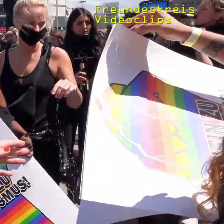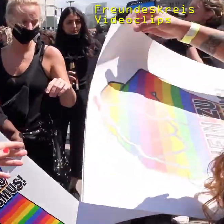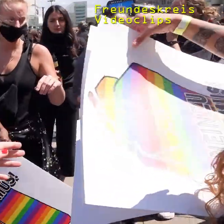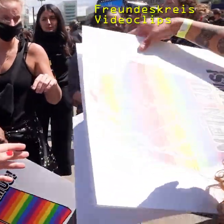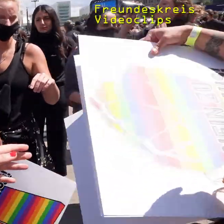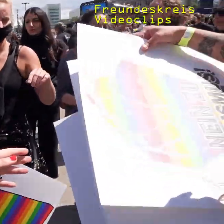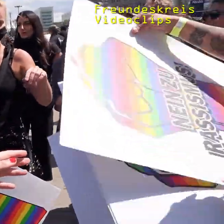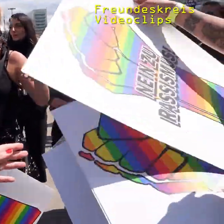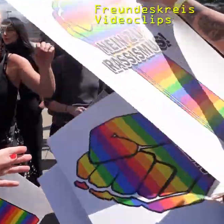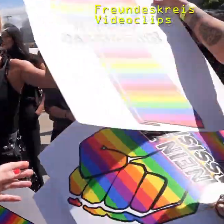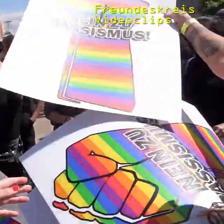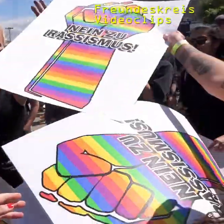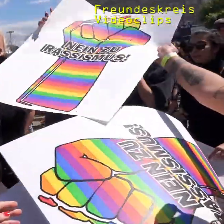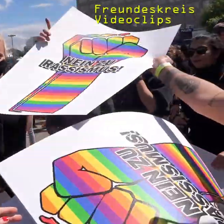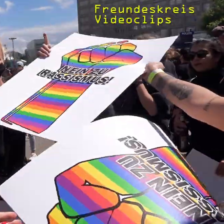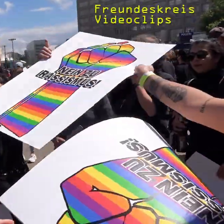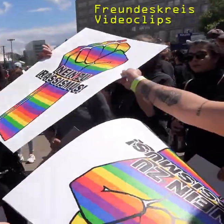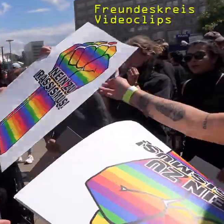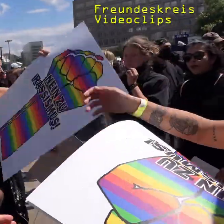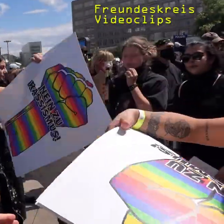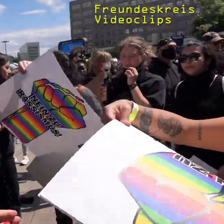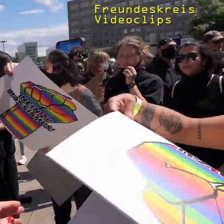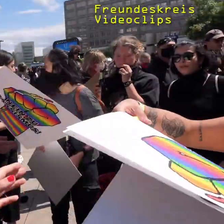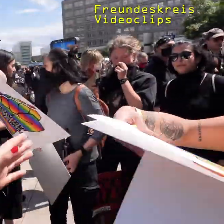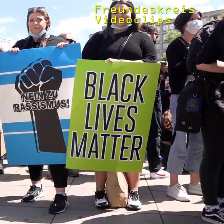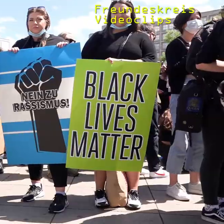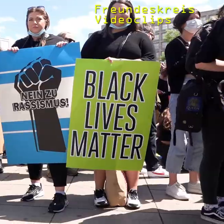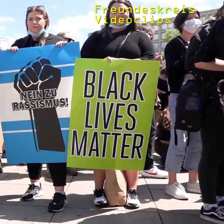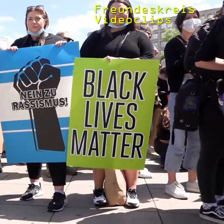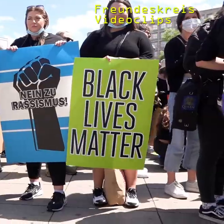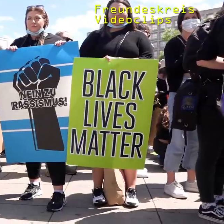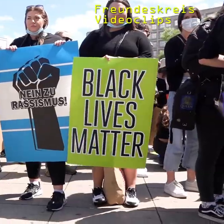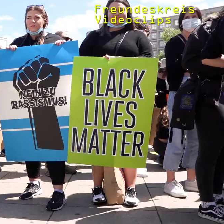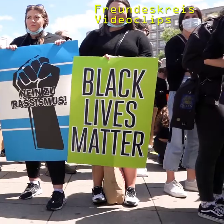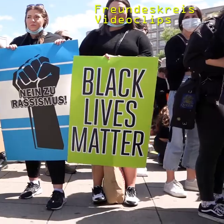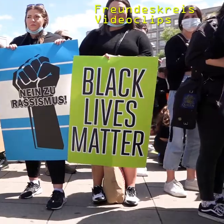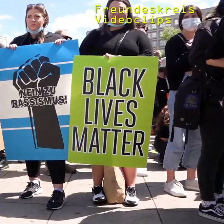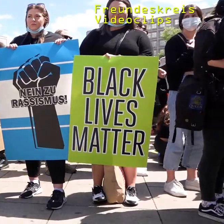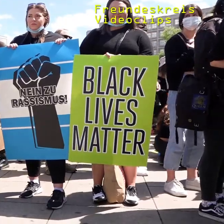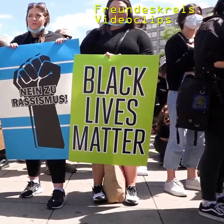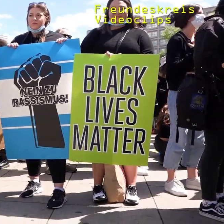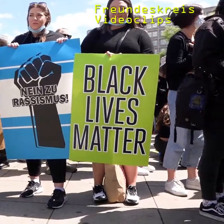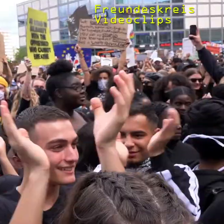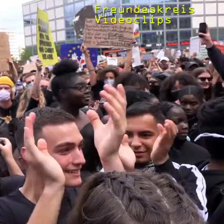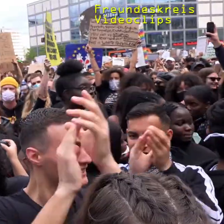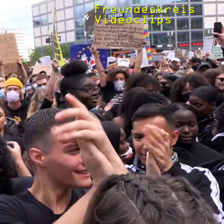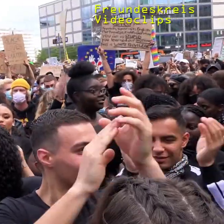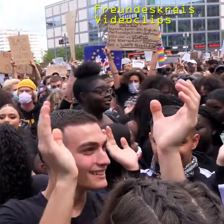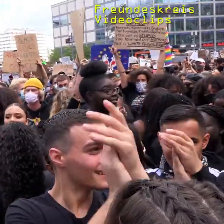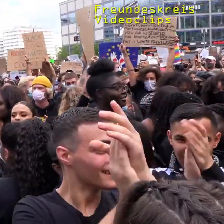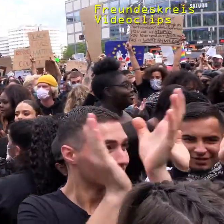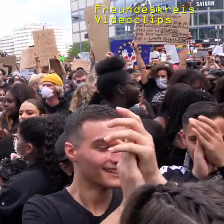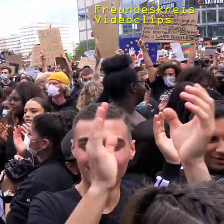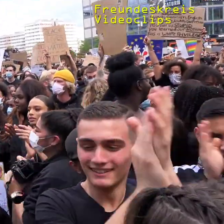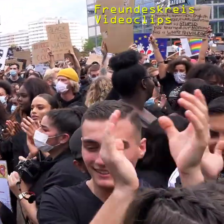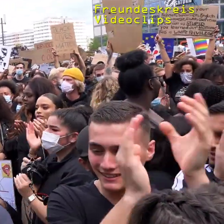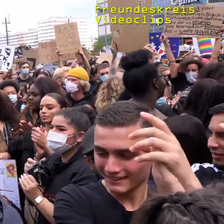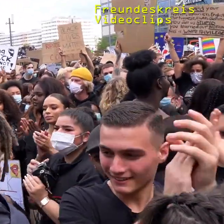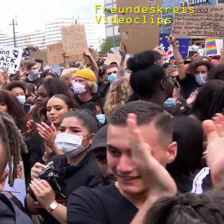whitey. Tonight I might fall in love. Keep dancing and call it love.